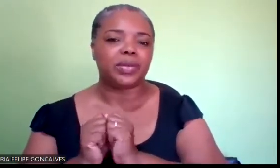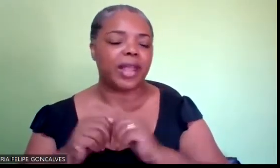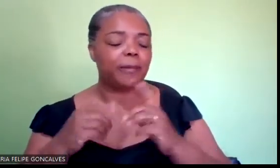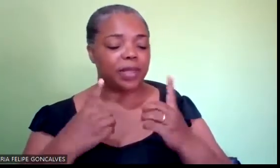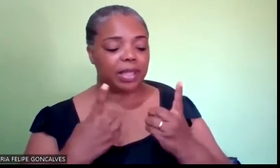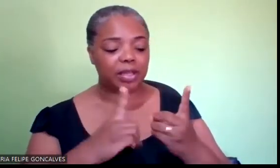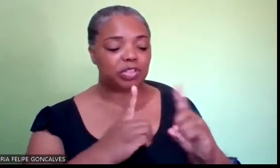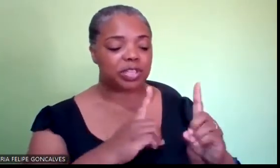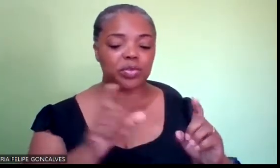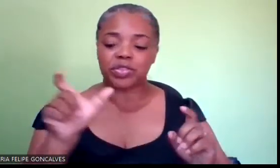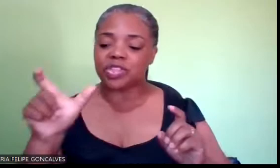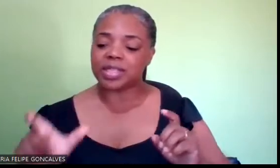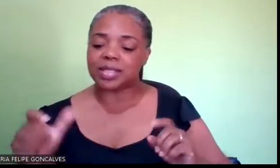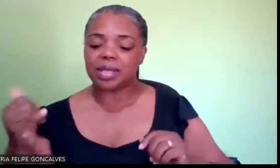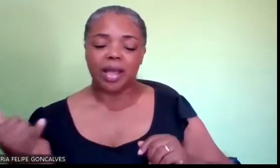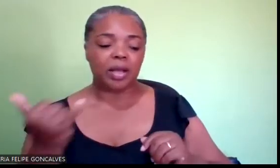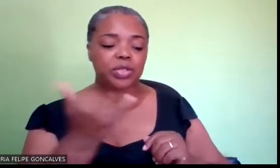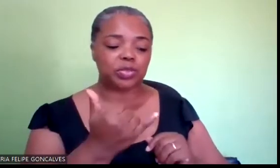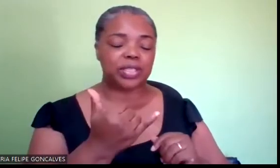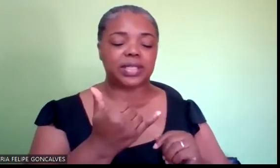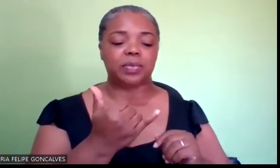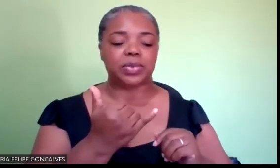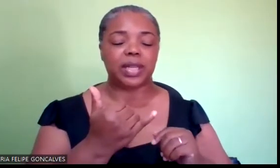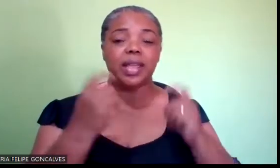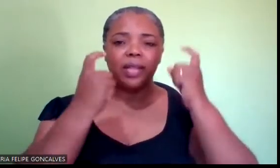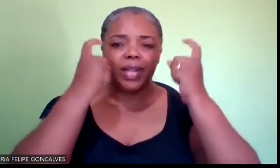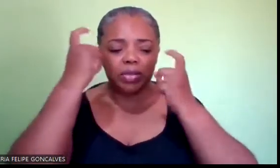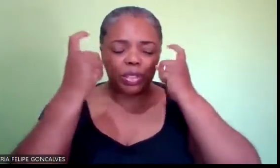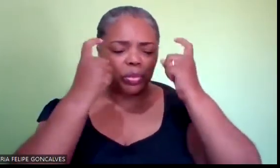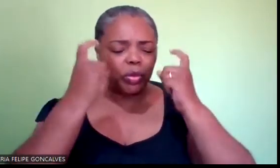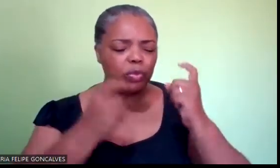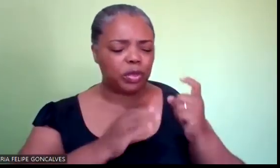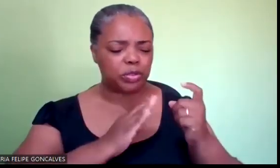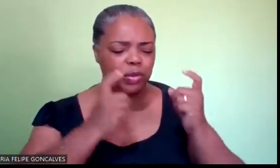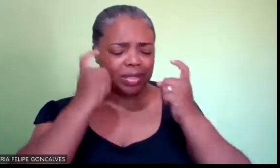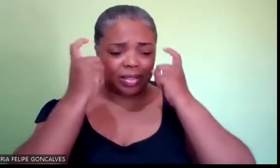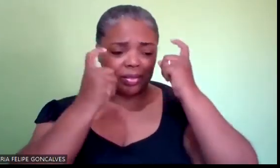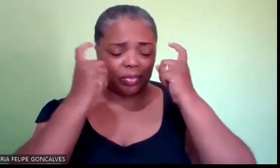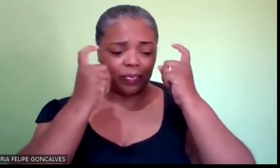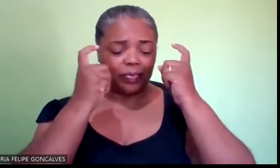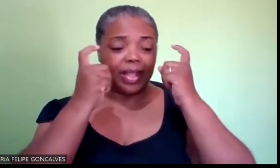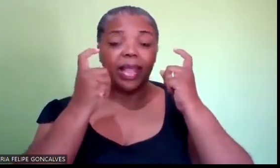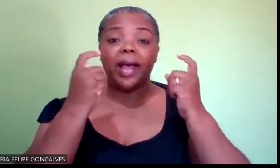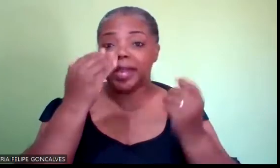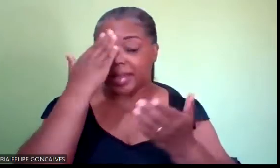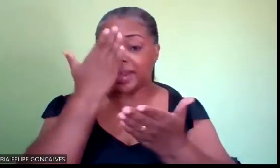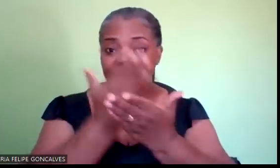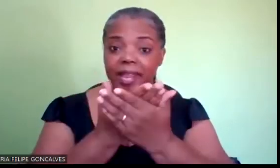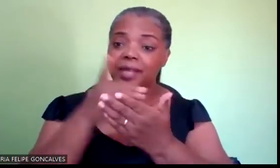né? Então, Jesus disse aos seus discípulos, né? Não se turbe o vosso coração, né? E crê em